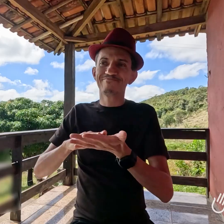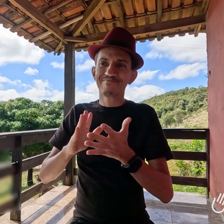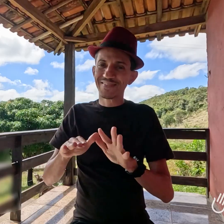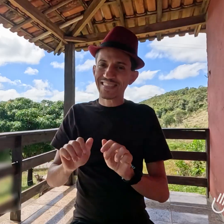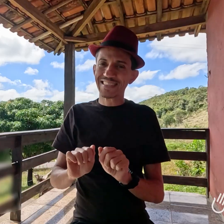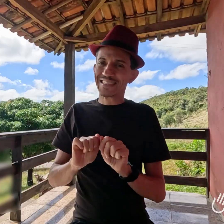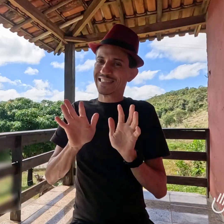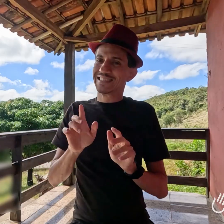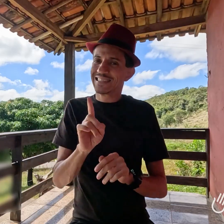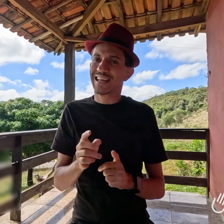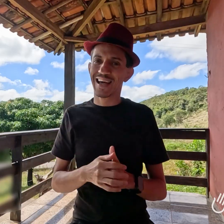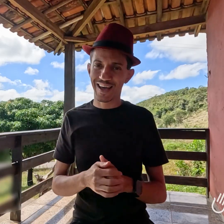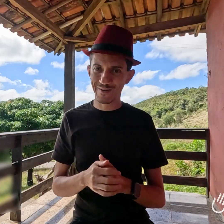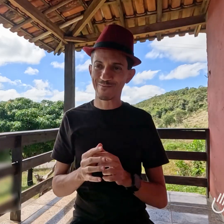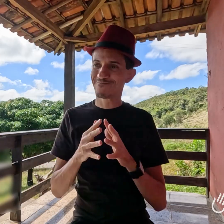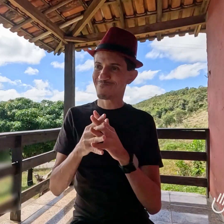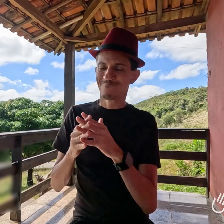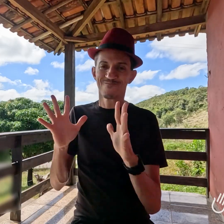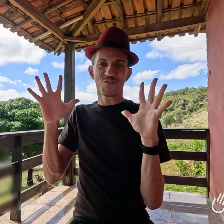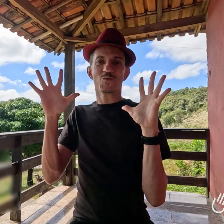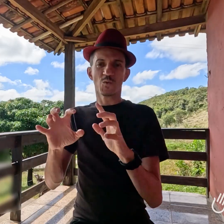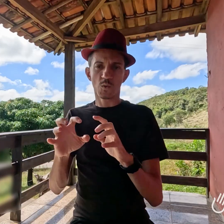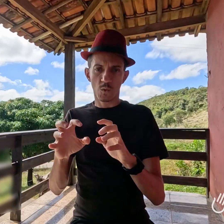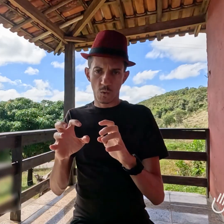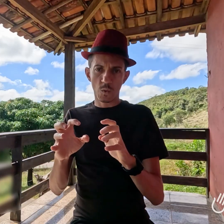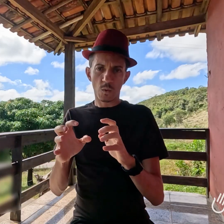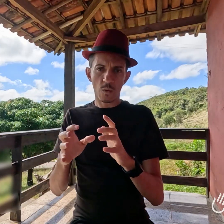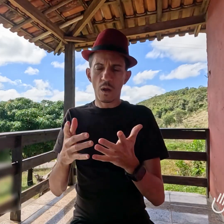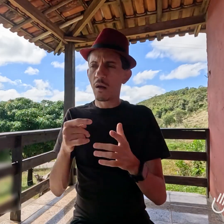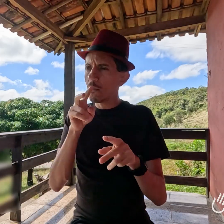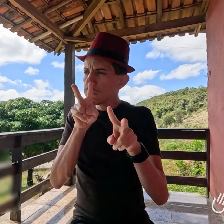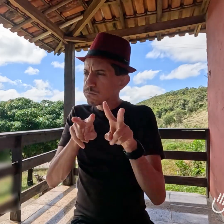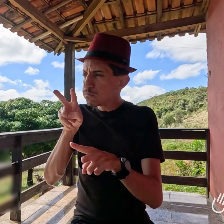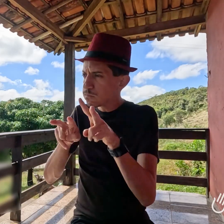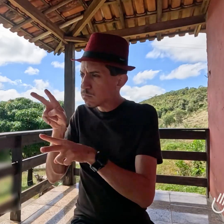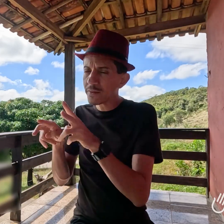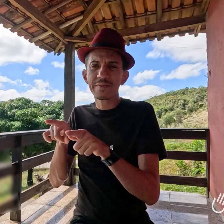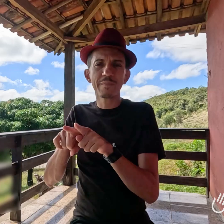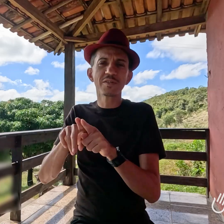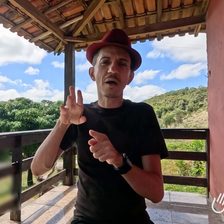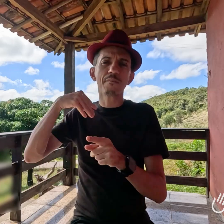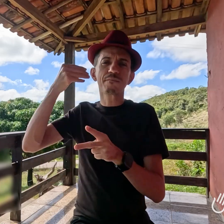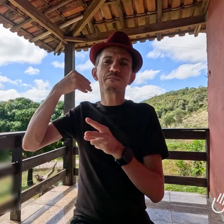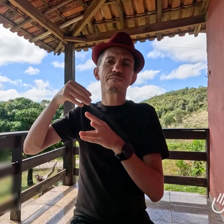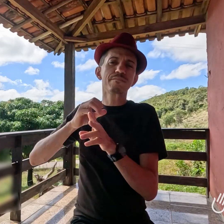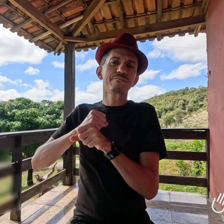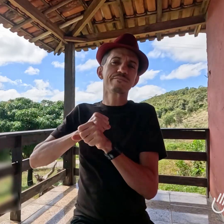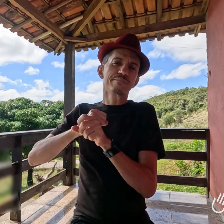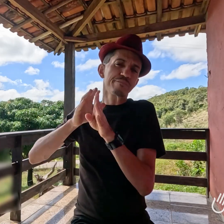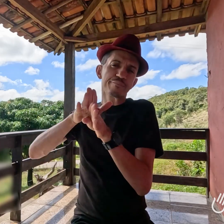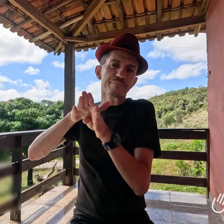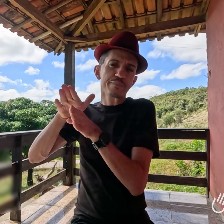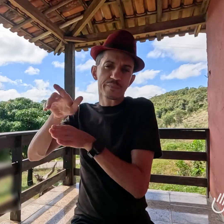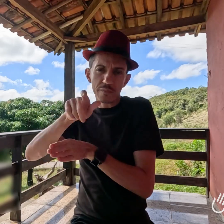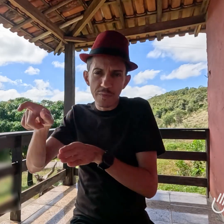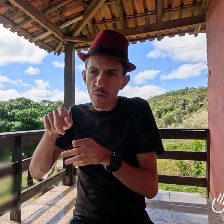espaços, nos mais diversos lugares onde a gente já morou, que os surdos têm uma queixa em comum, que é